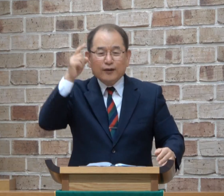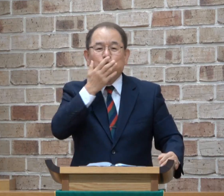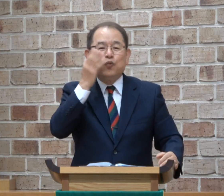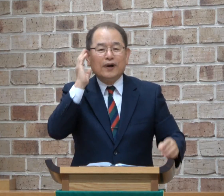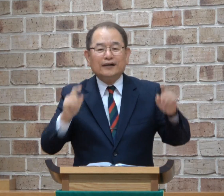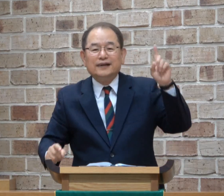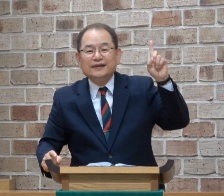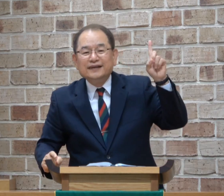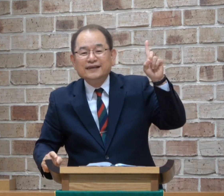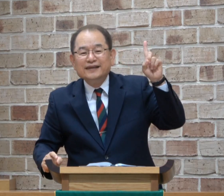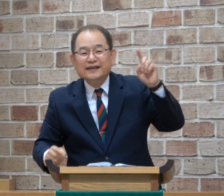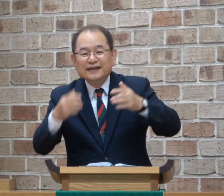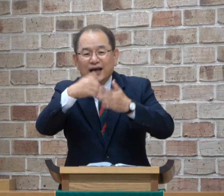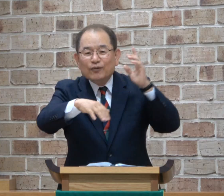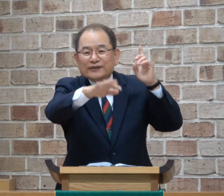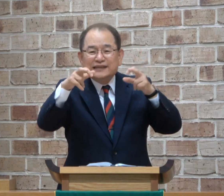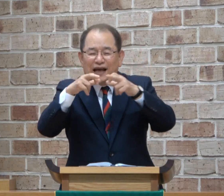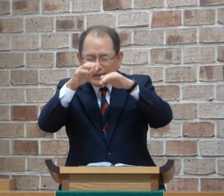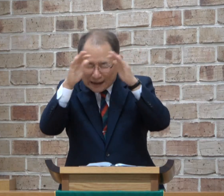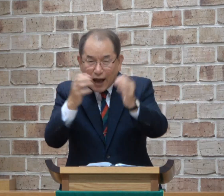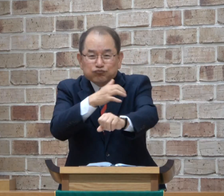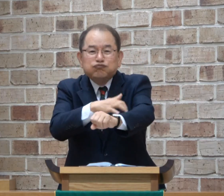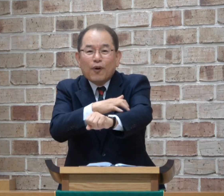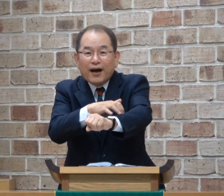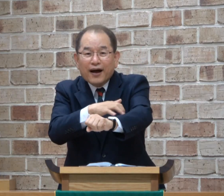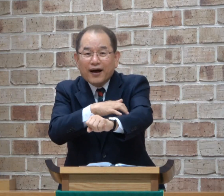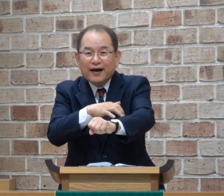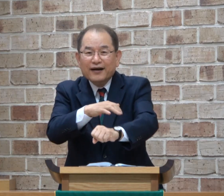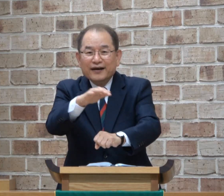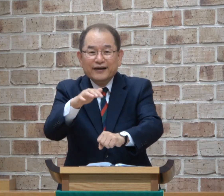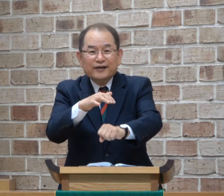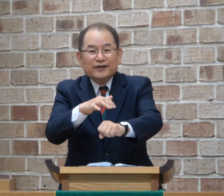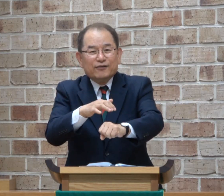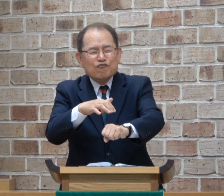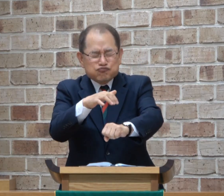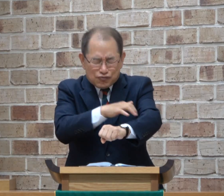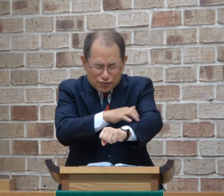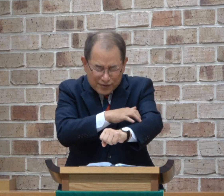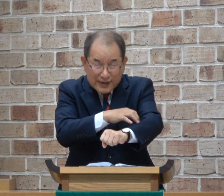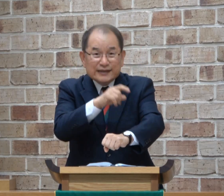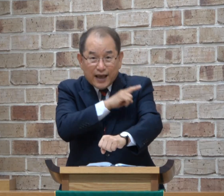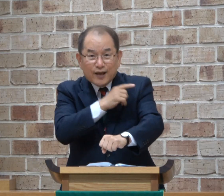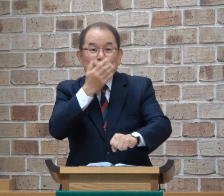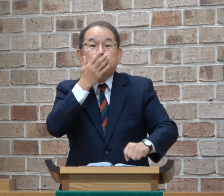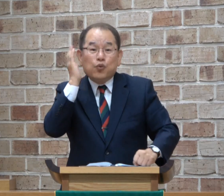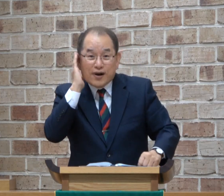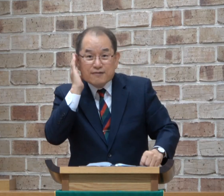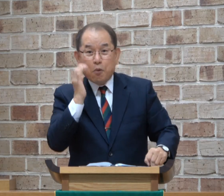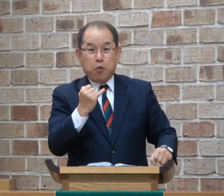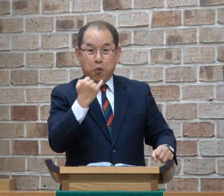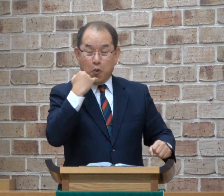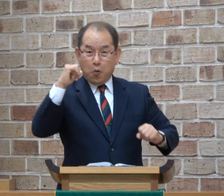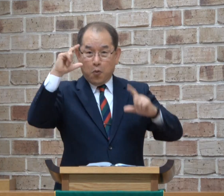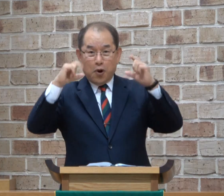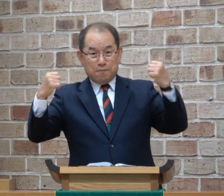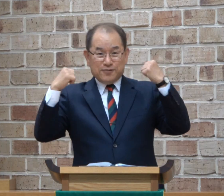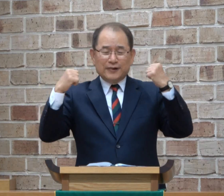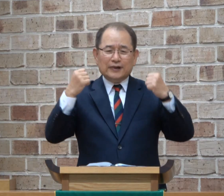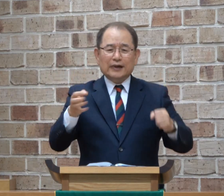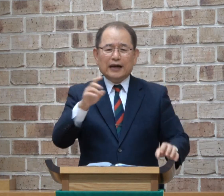다 건강한데 한 가지만 불편한 것입니다. 그런데 소통이 안 되는